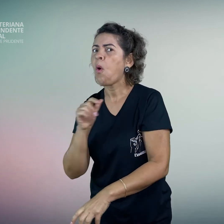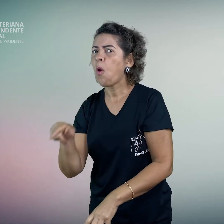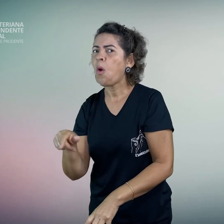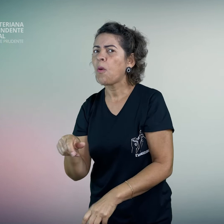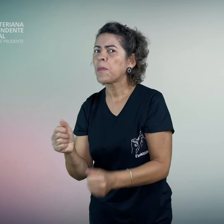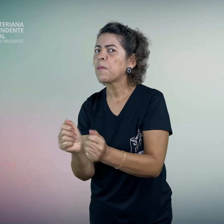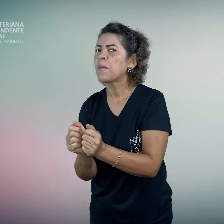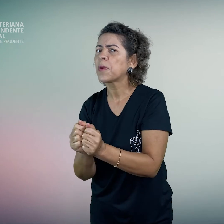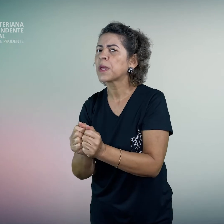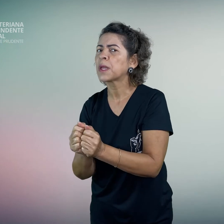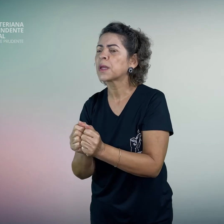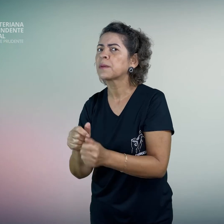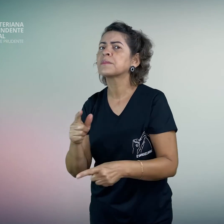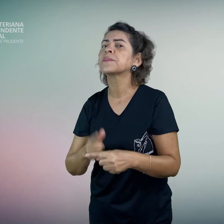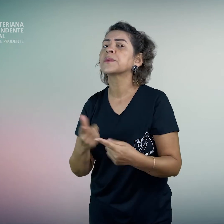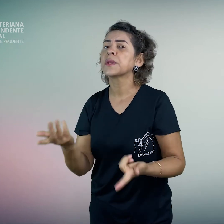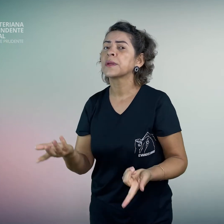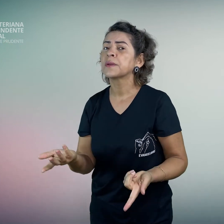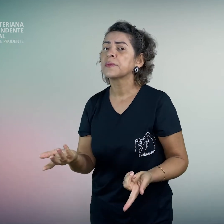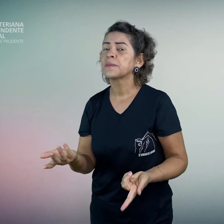E por que se uniu a malfeitores?